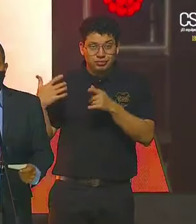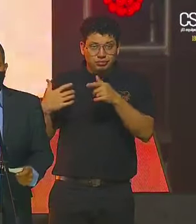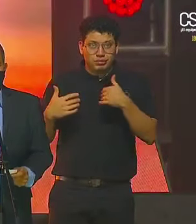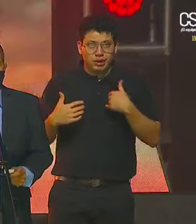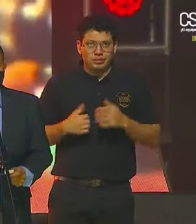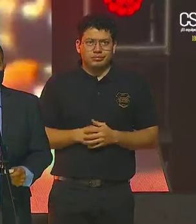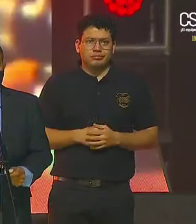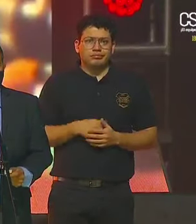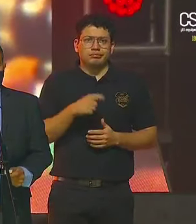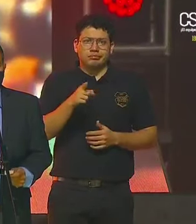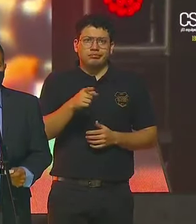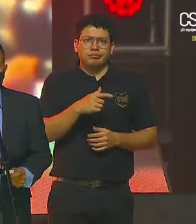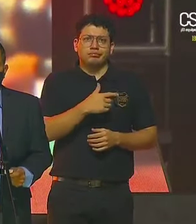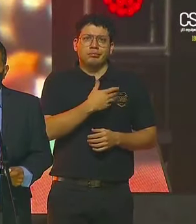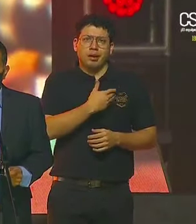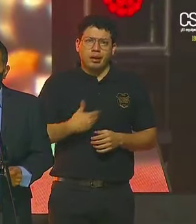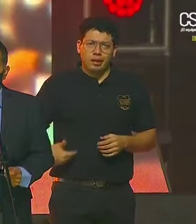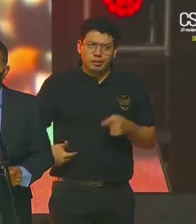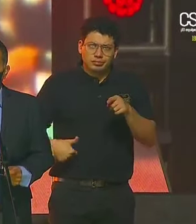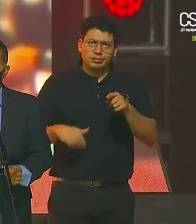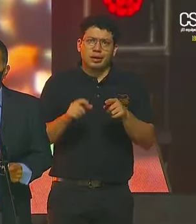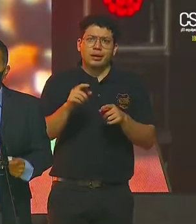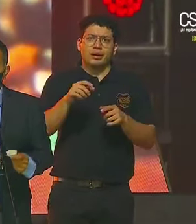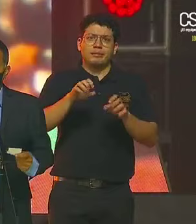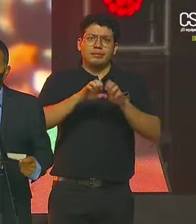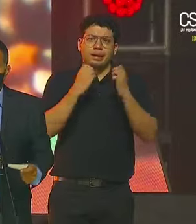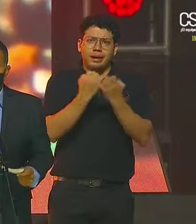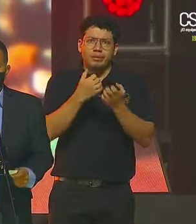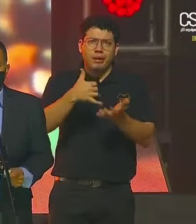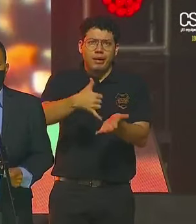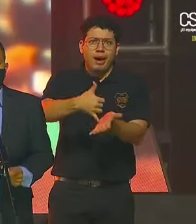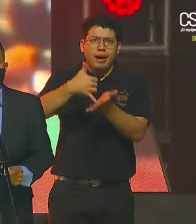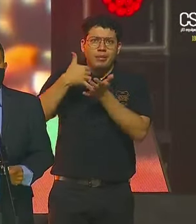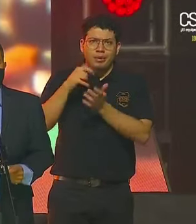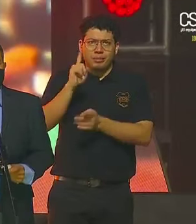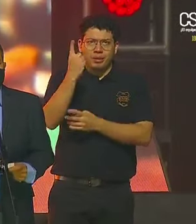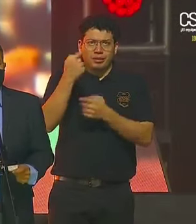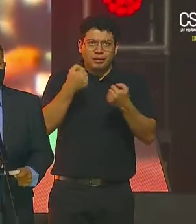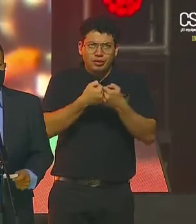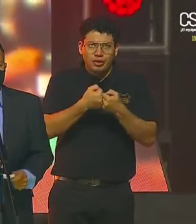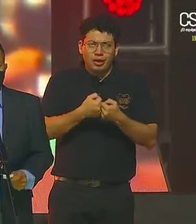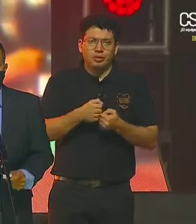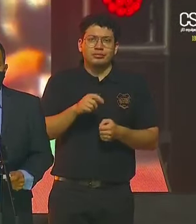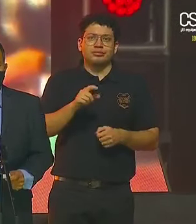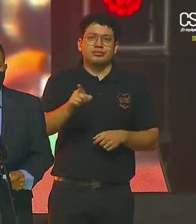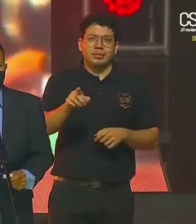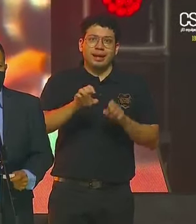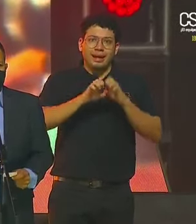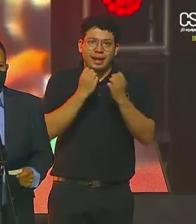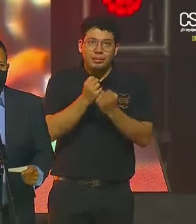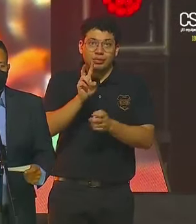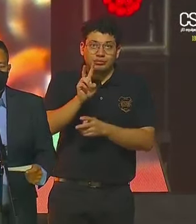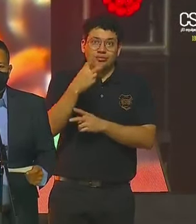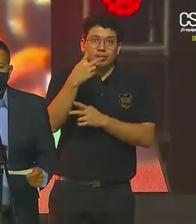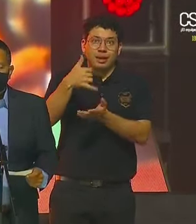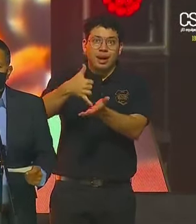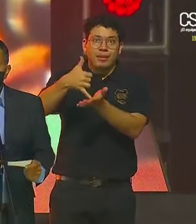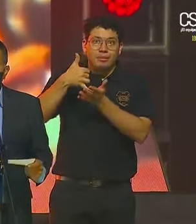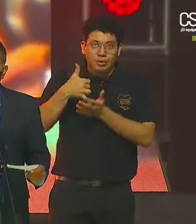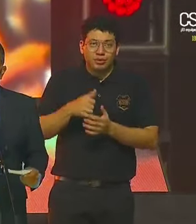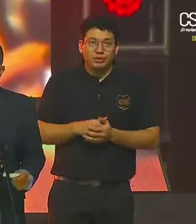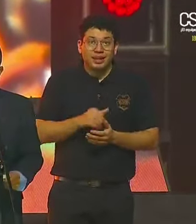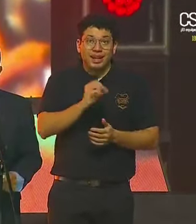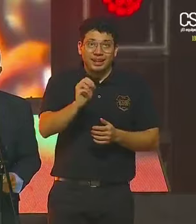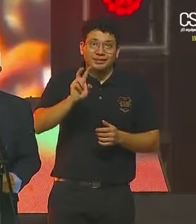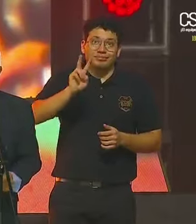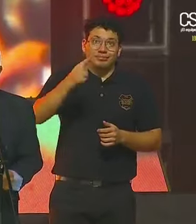el equipo campeón en su primer torneo, siendo el primer equipo bicampeón y siendo el equipo tricampeón